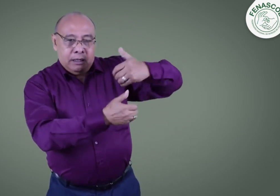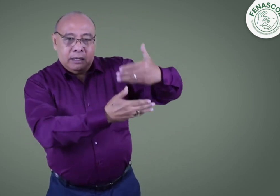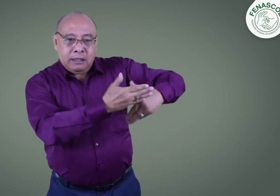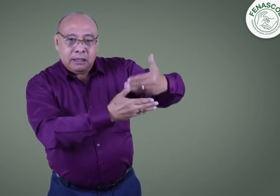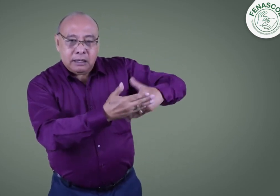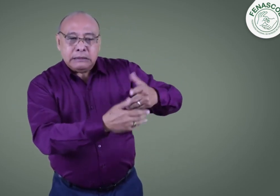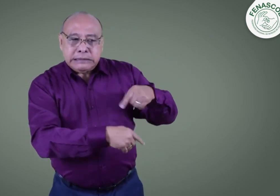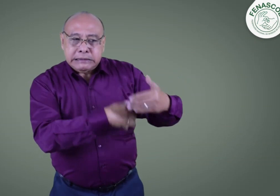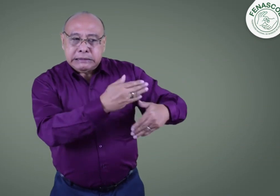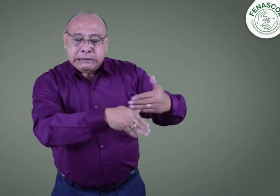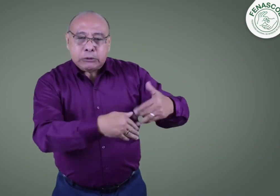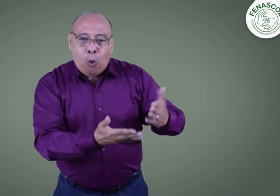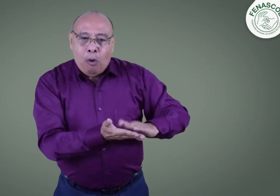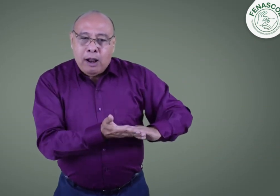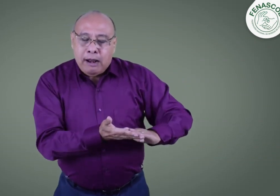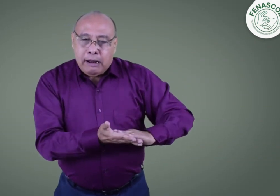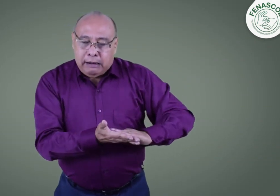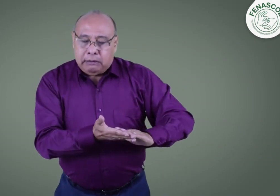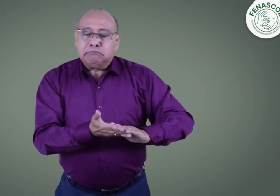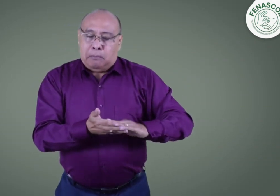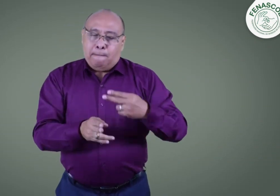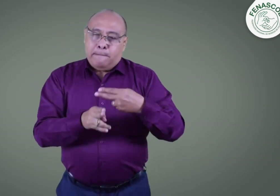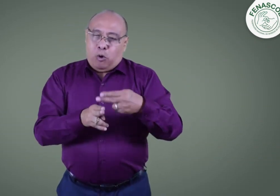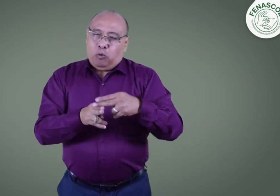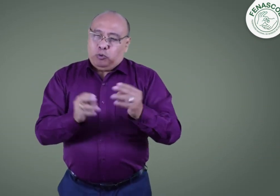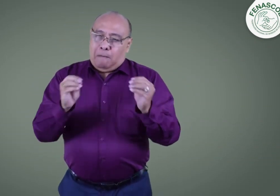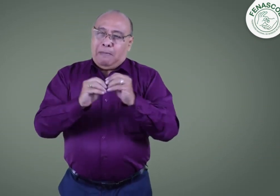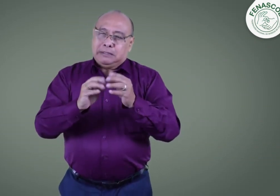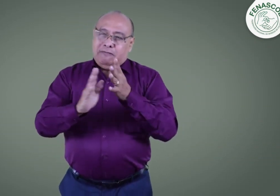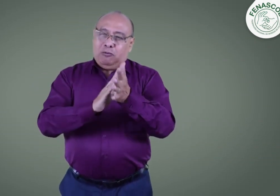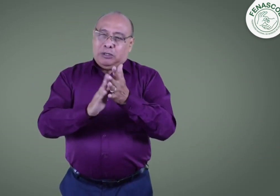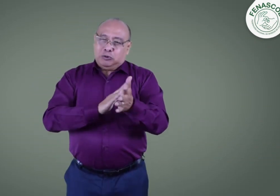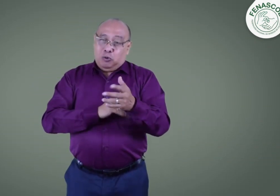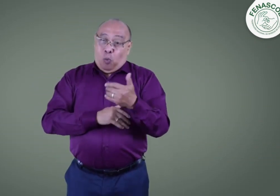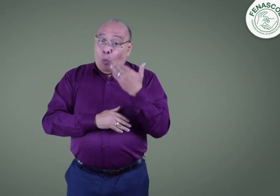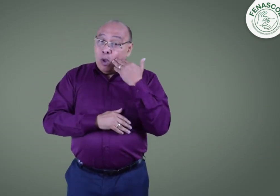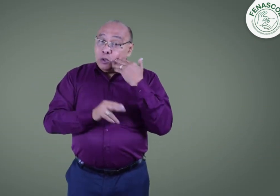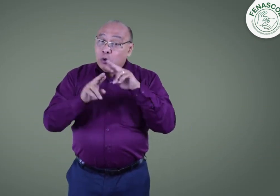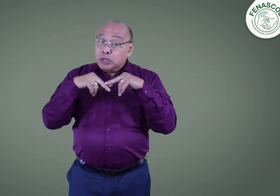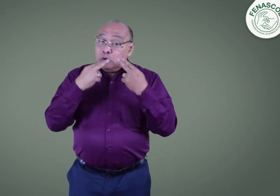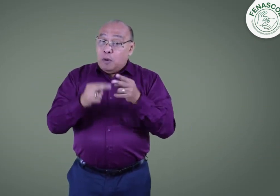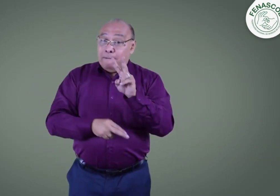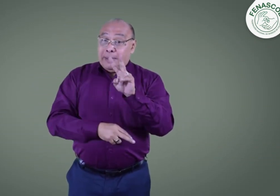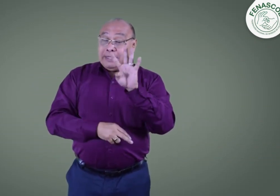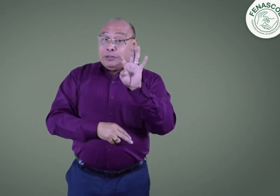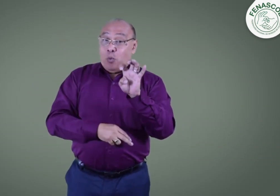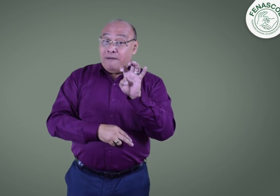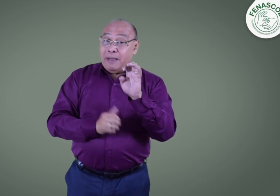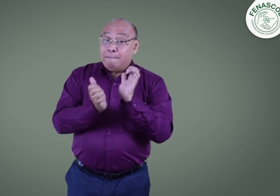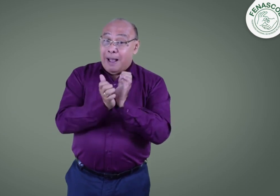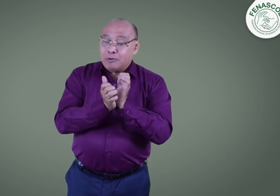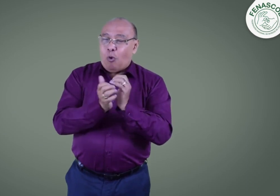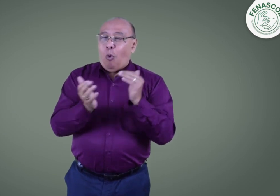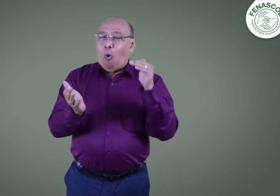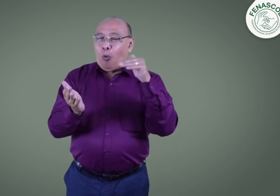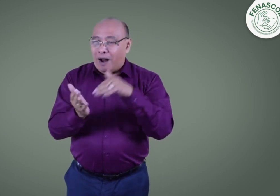les daremos más información al respecto. Una vez culminemos la reunión del 29 de mayo, les daremos información y ojalá sea la